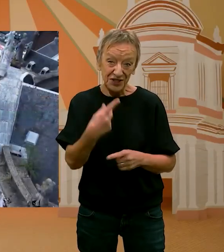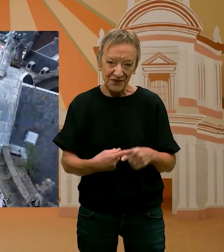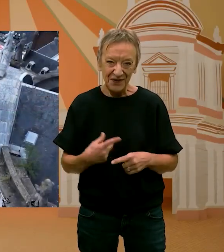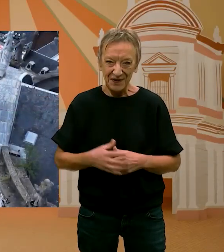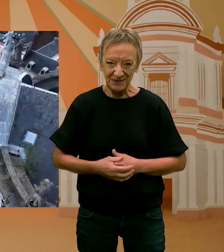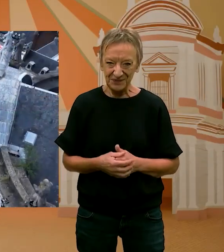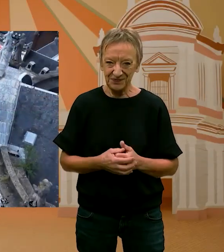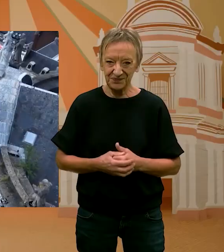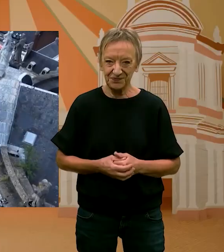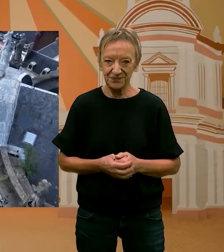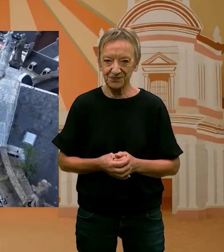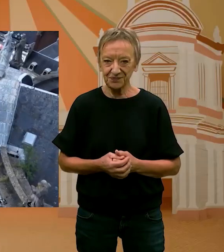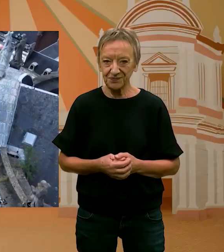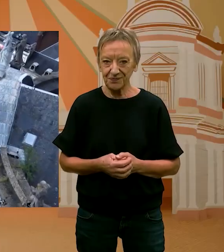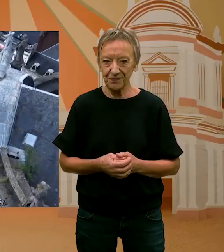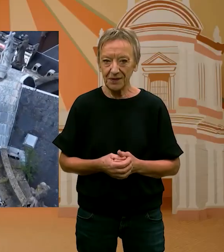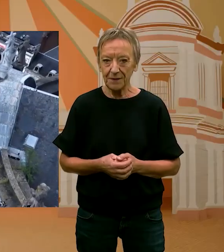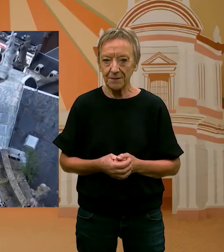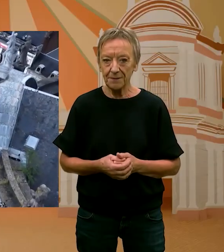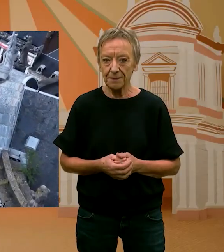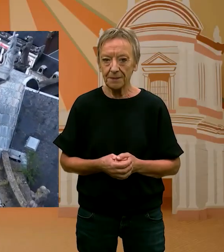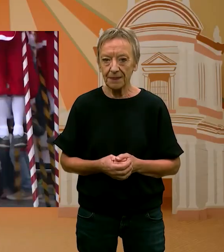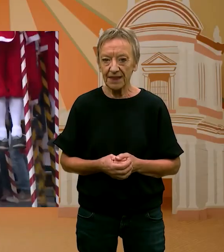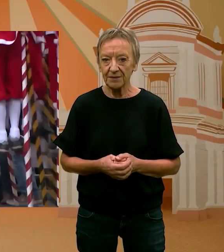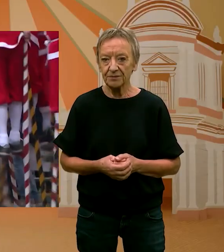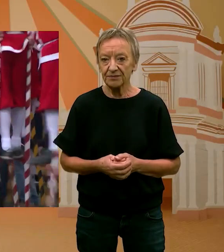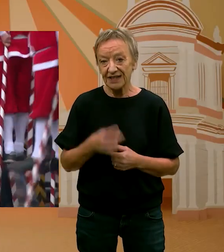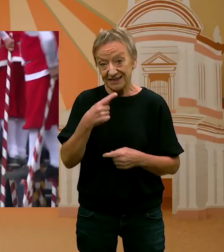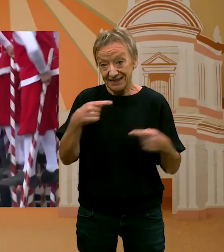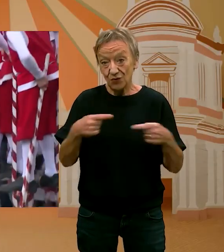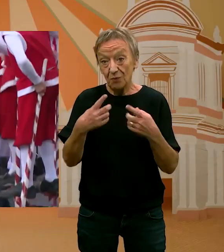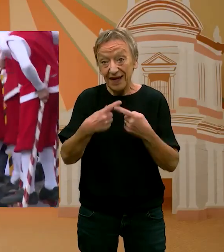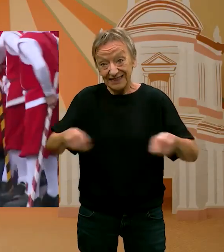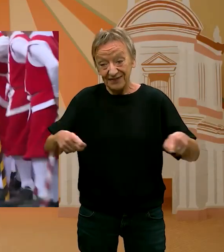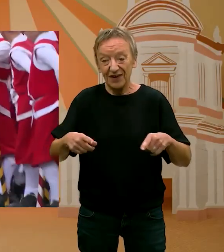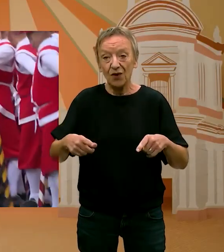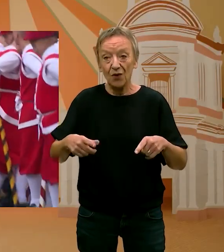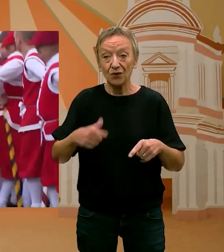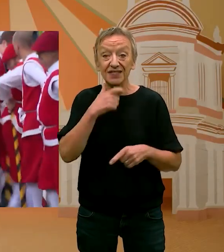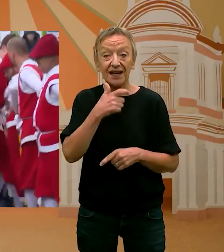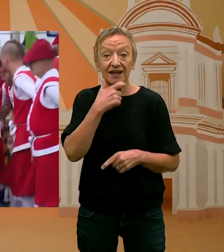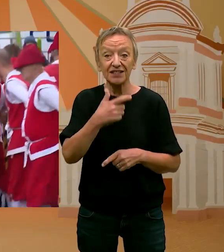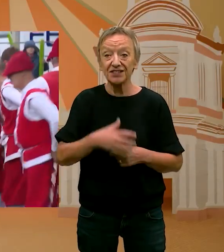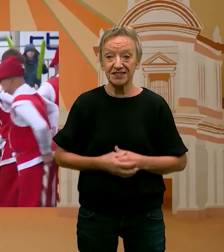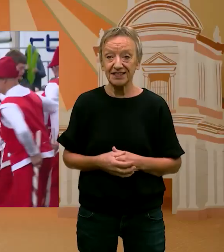Avrais. Merci. Oui, on parlait d'un combat intergénérationnel. On voit que les poids plumes ne vont pas se frotter aux poids lourds, hein. Les petits jeunes